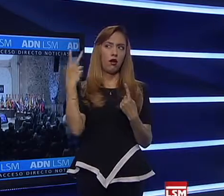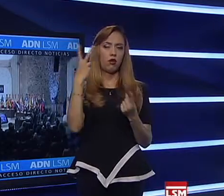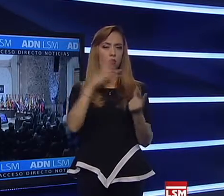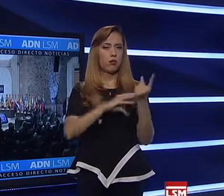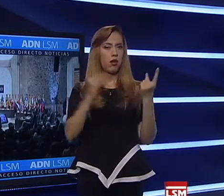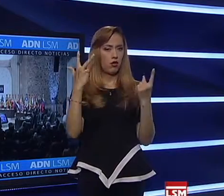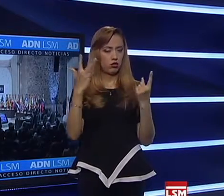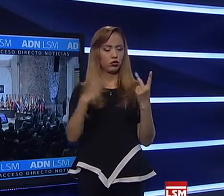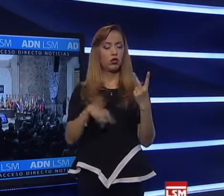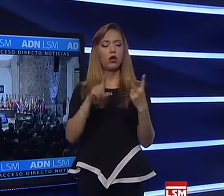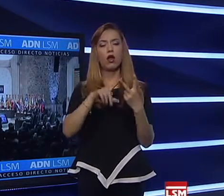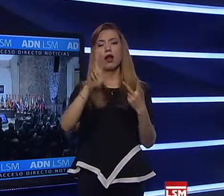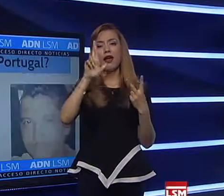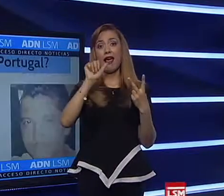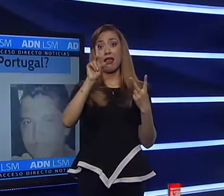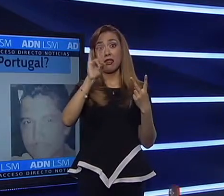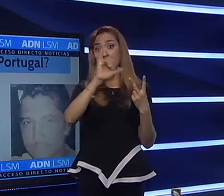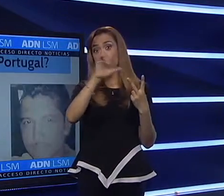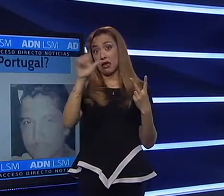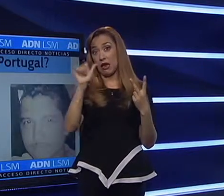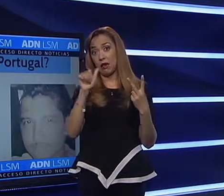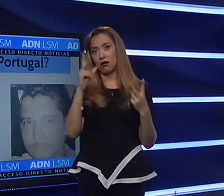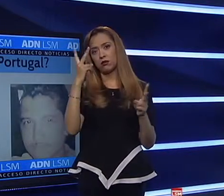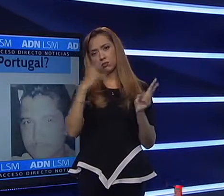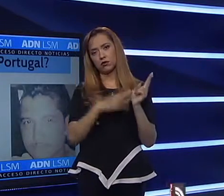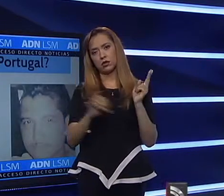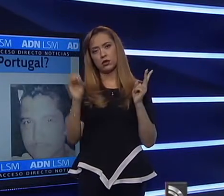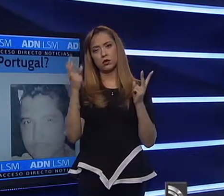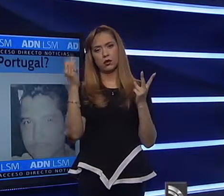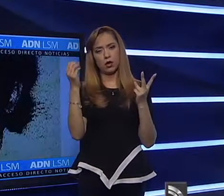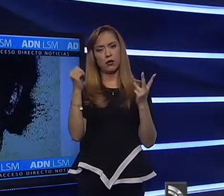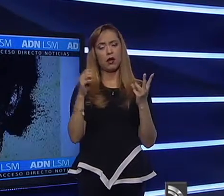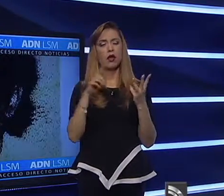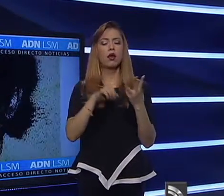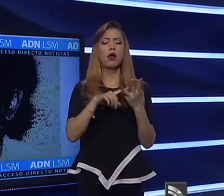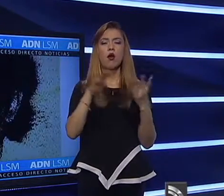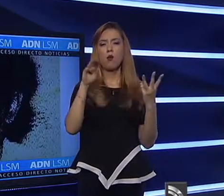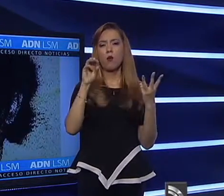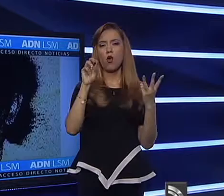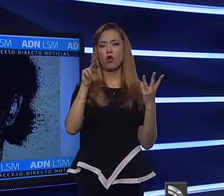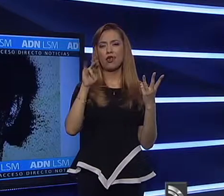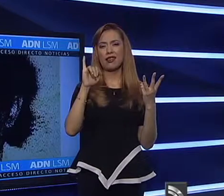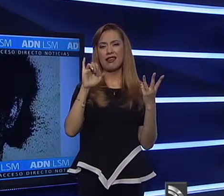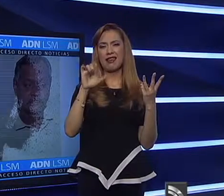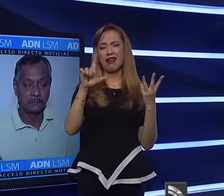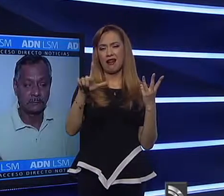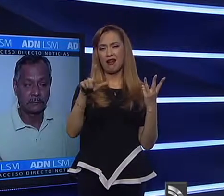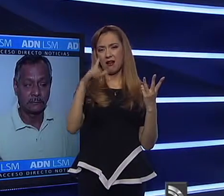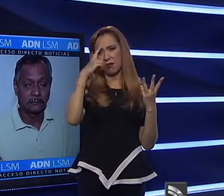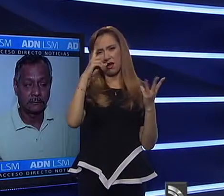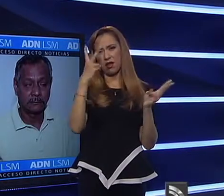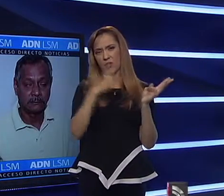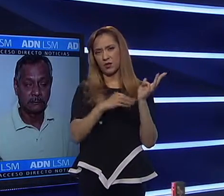en 2009, Cabrera García y Montiel Flores en 2010 y Hellman contra Uruguay